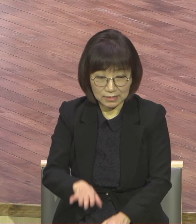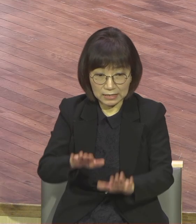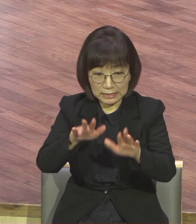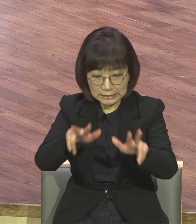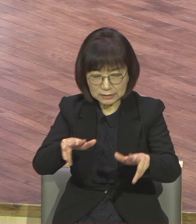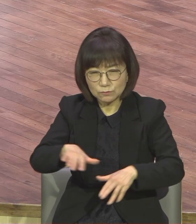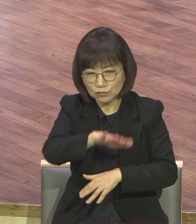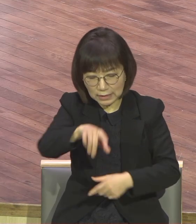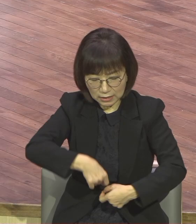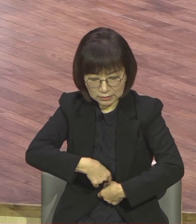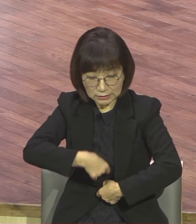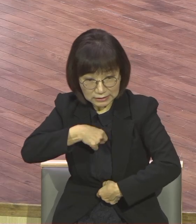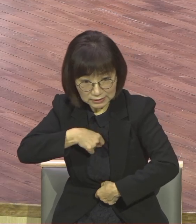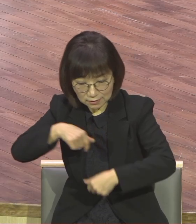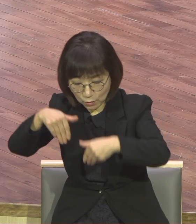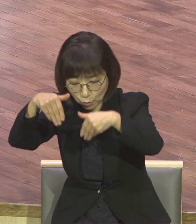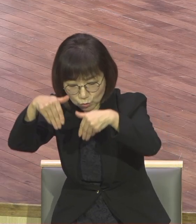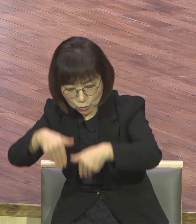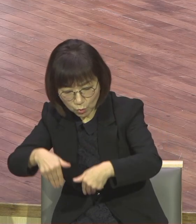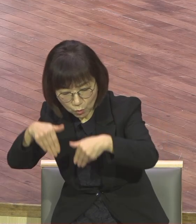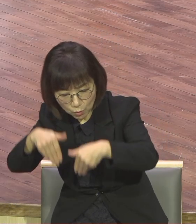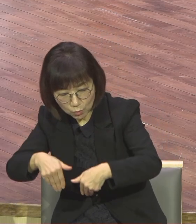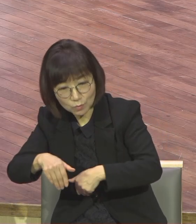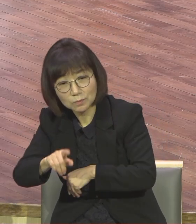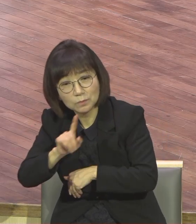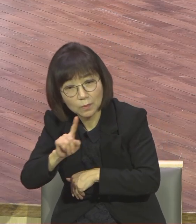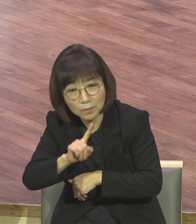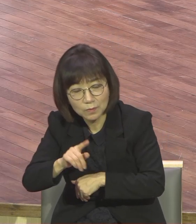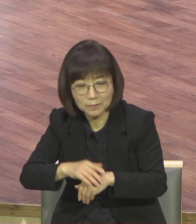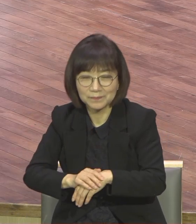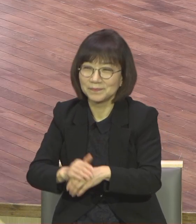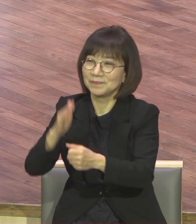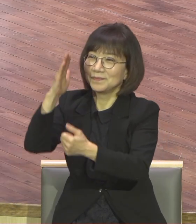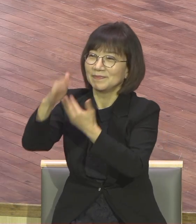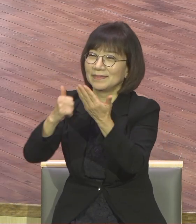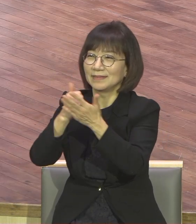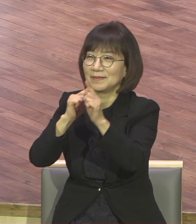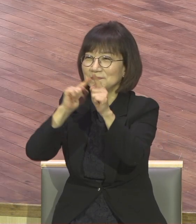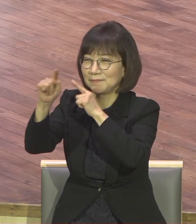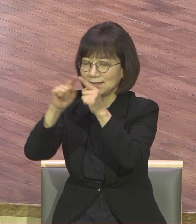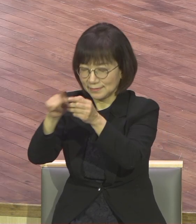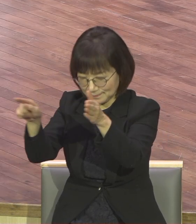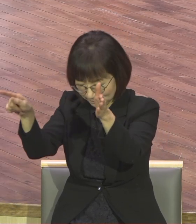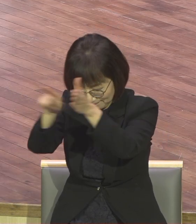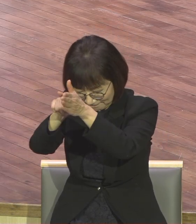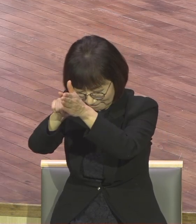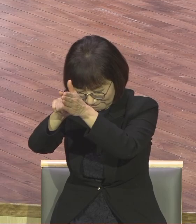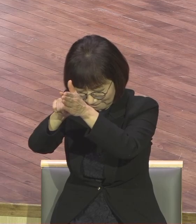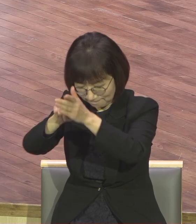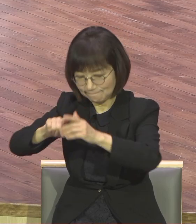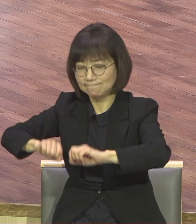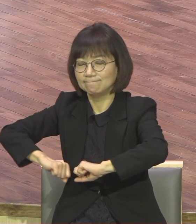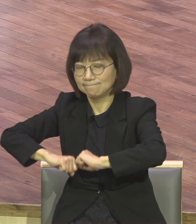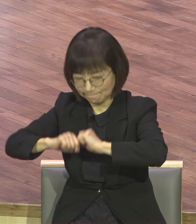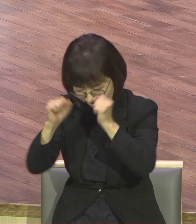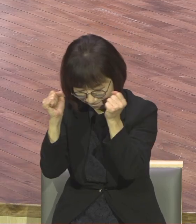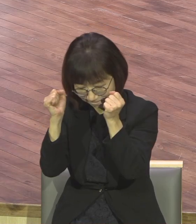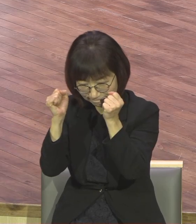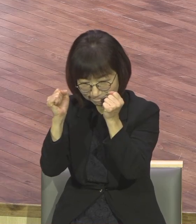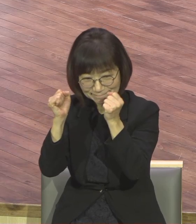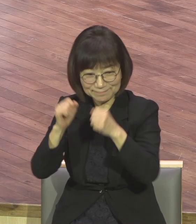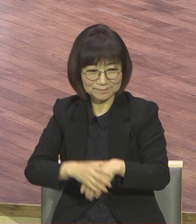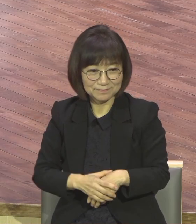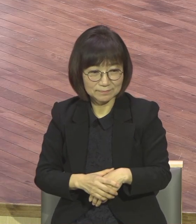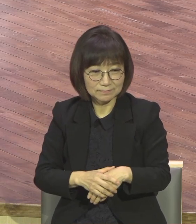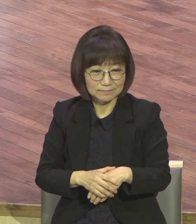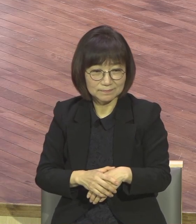종으로서의 삶은 다른 것이 아니에요. 하나님의 말씀을 믿음으로 순종하고. 맨날 들어봐야 믿지